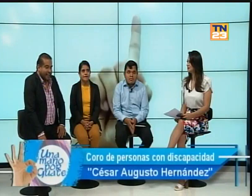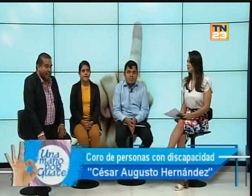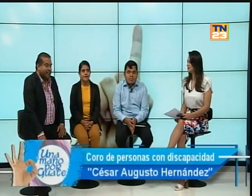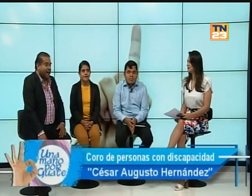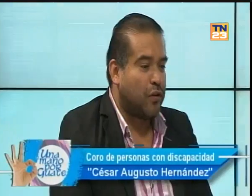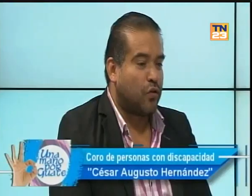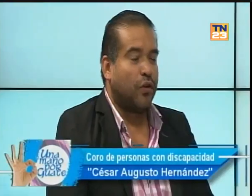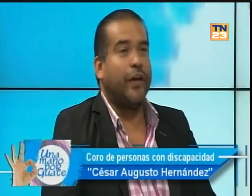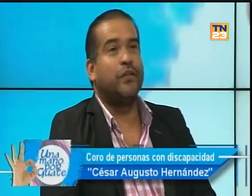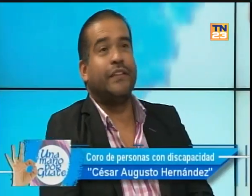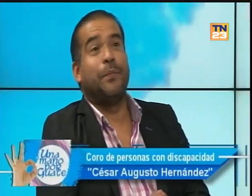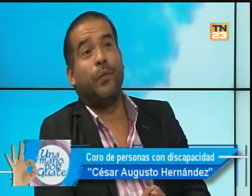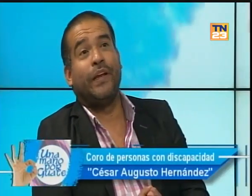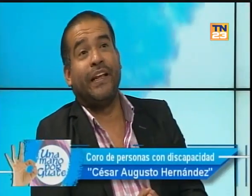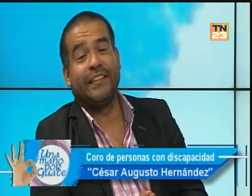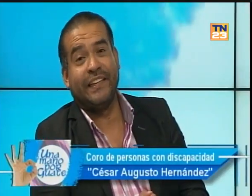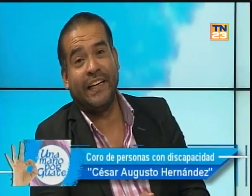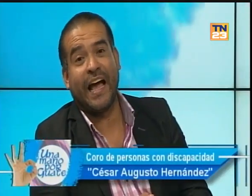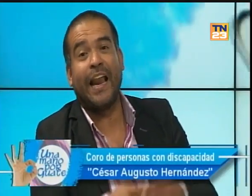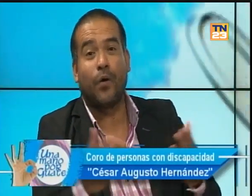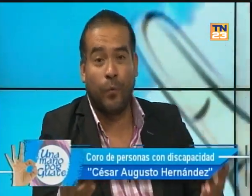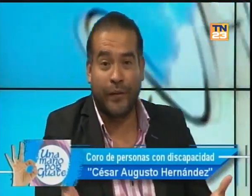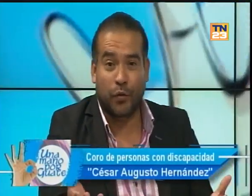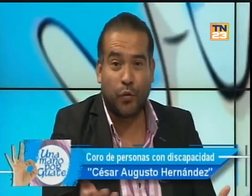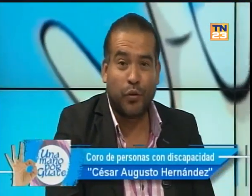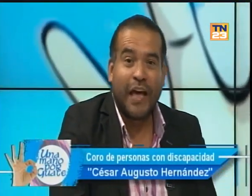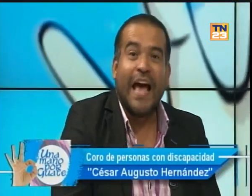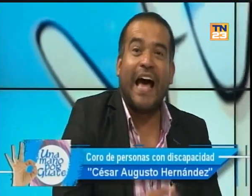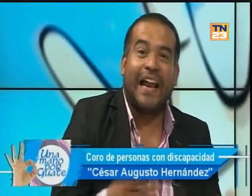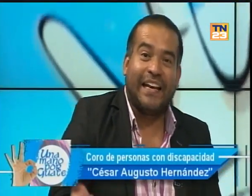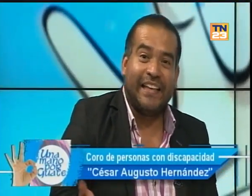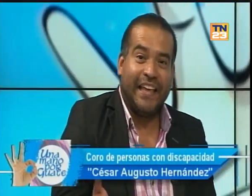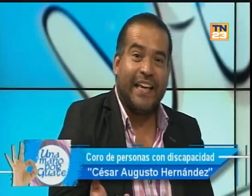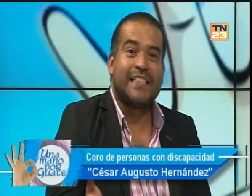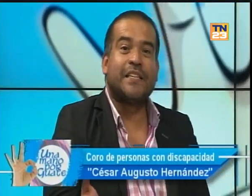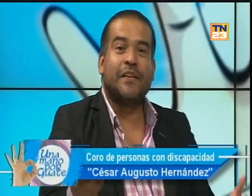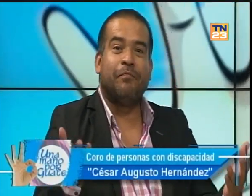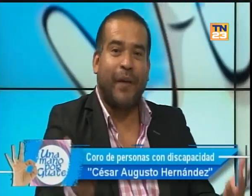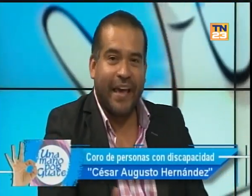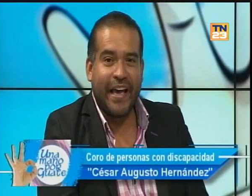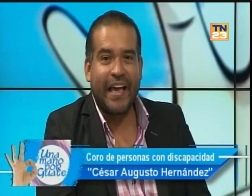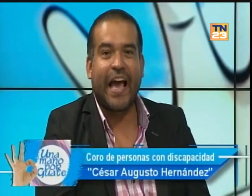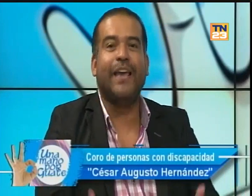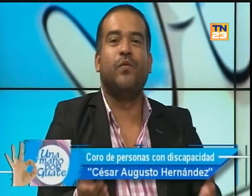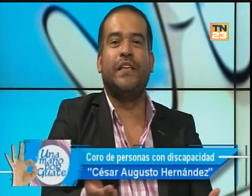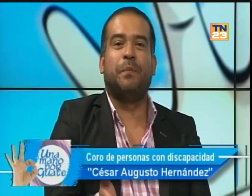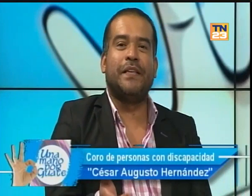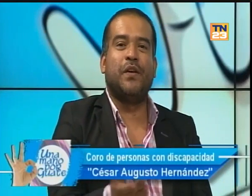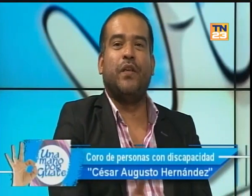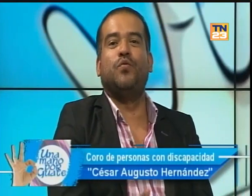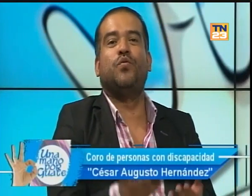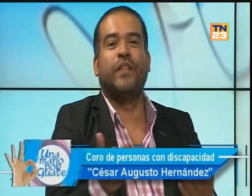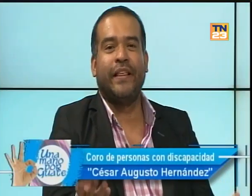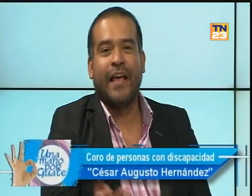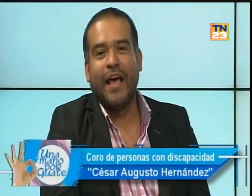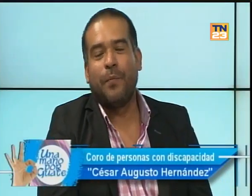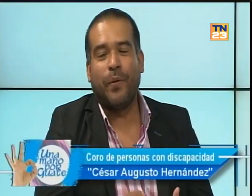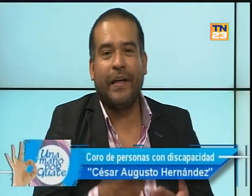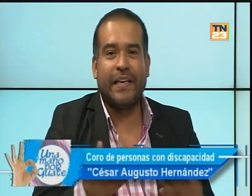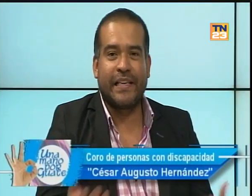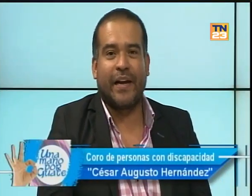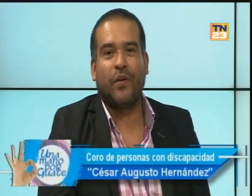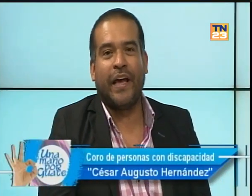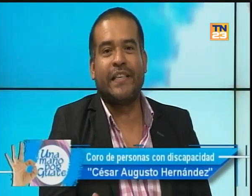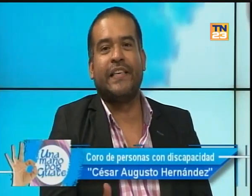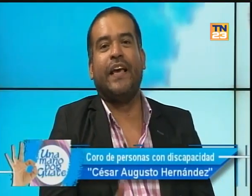de estar trabajando con ellos es de poderle decir a la juventud, a la niñez, vean, hay un espacio donde usted